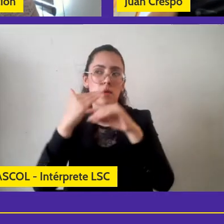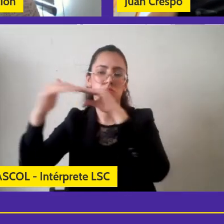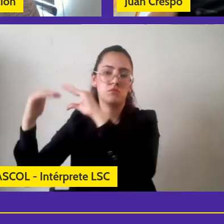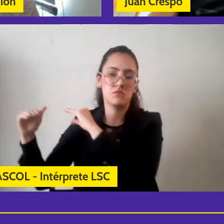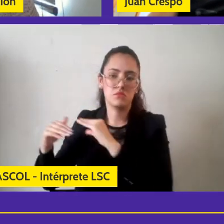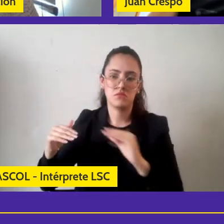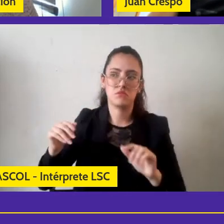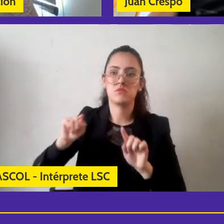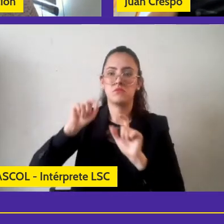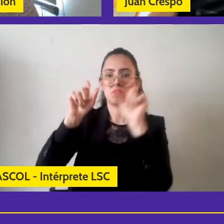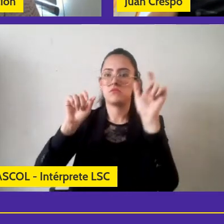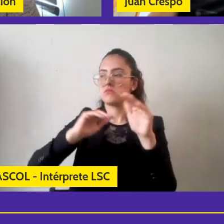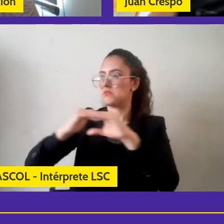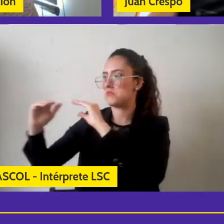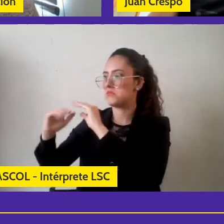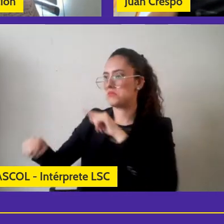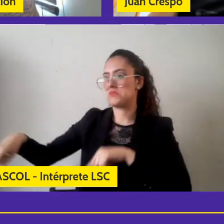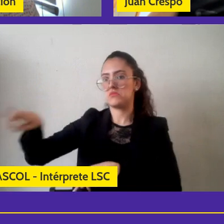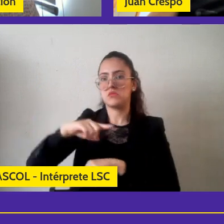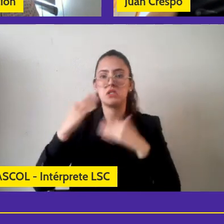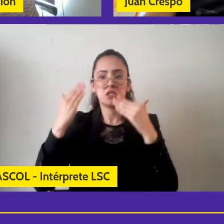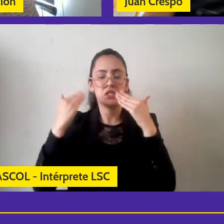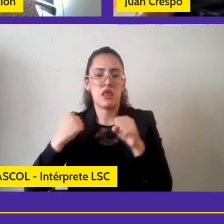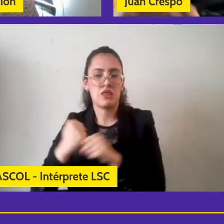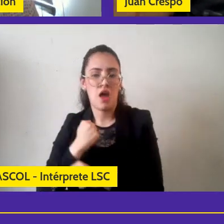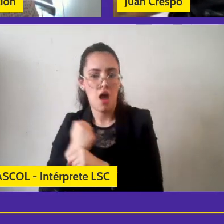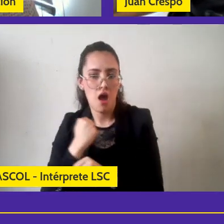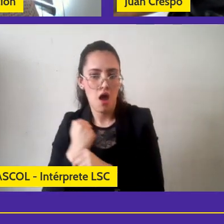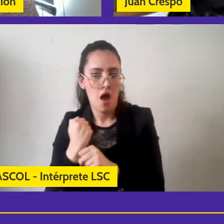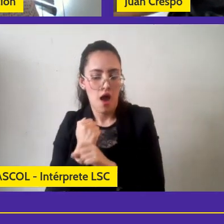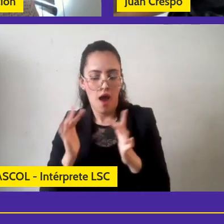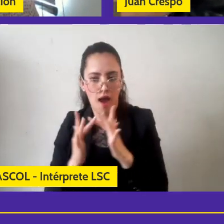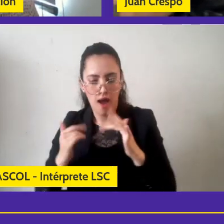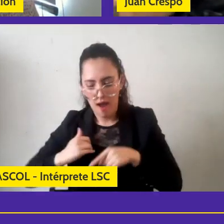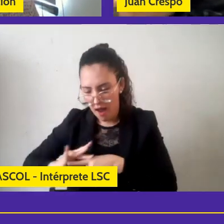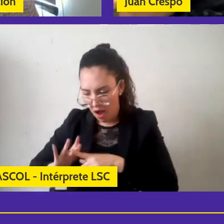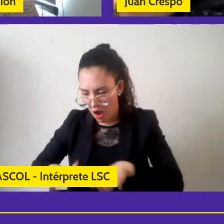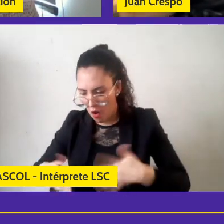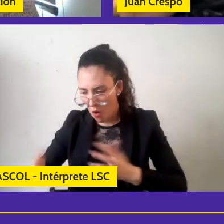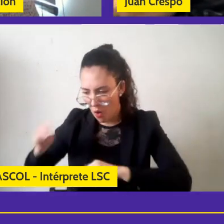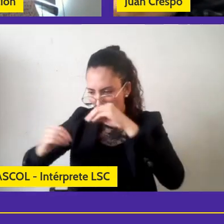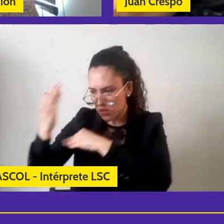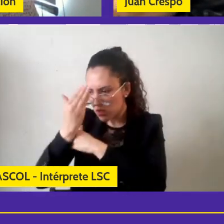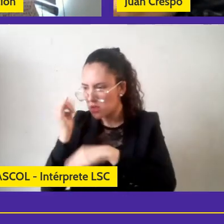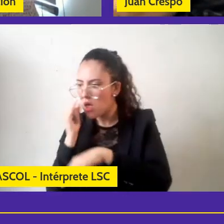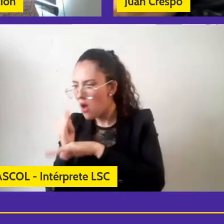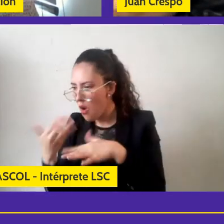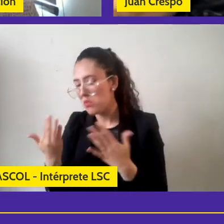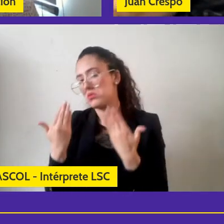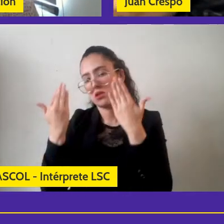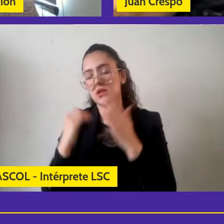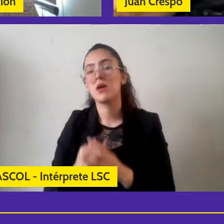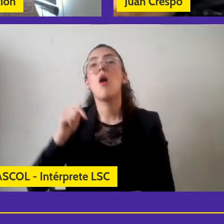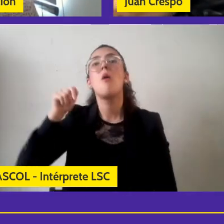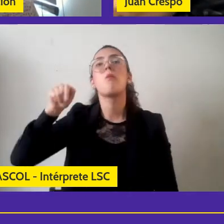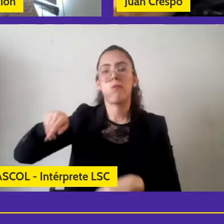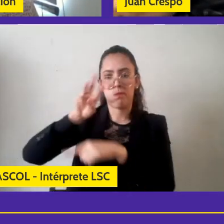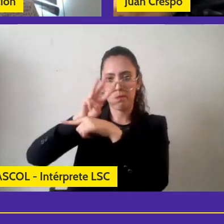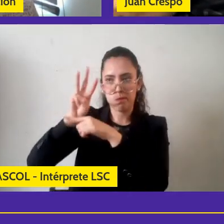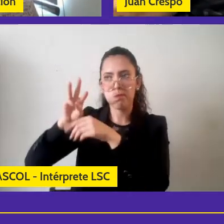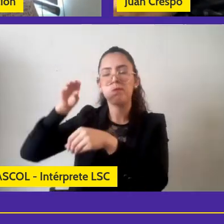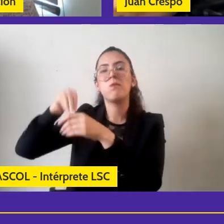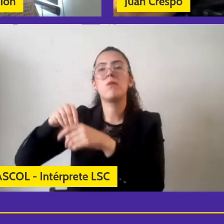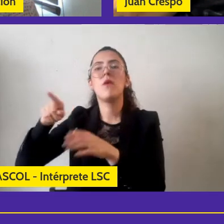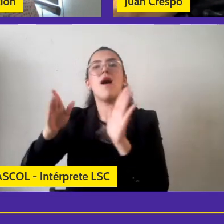su trabajo y su ejercicio en el cine. Vamos a poner esta conferencia en la caja de herramientas